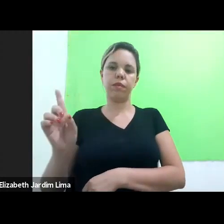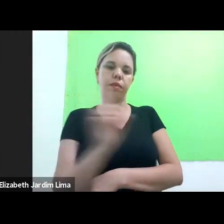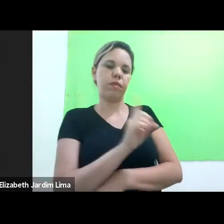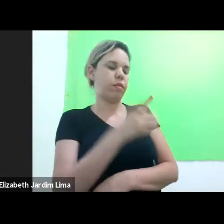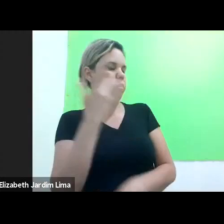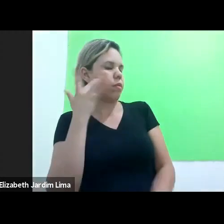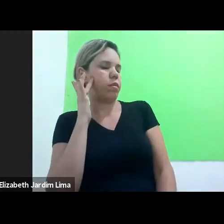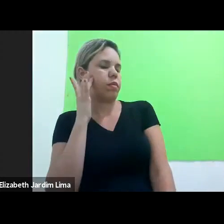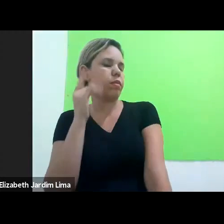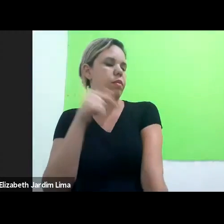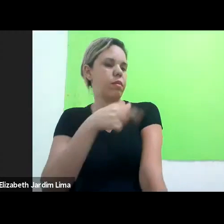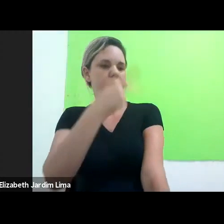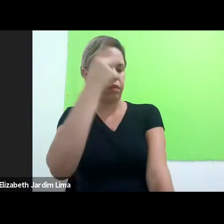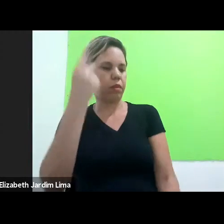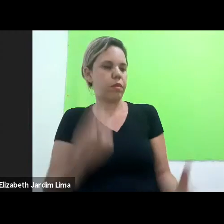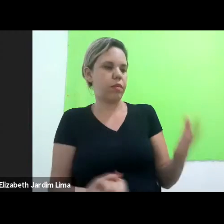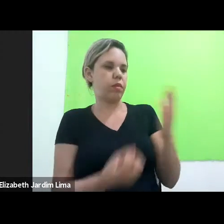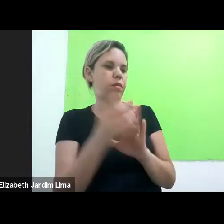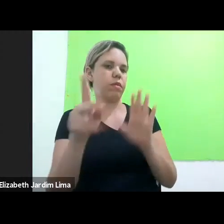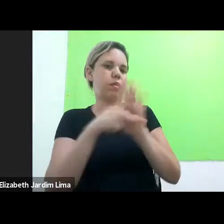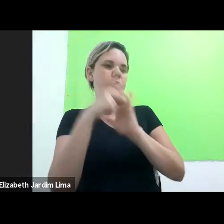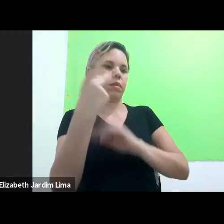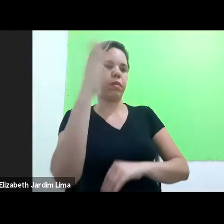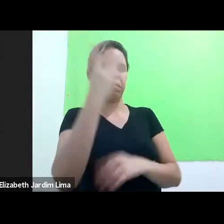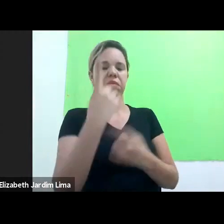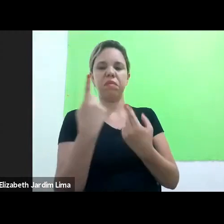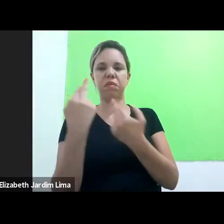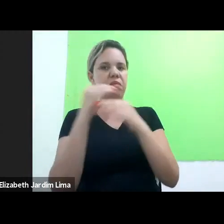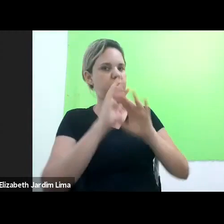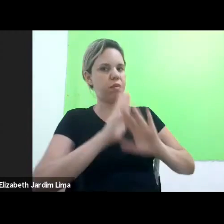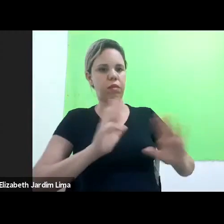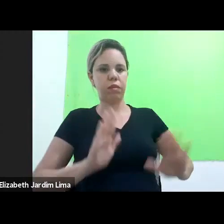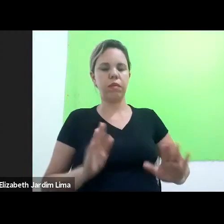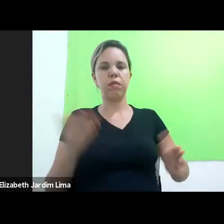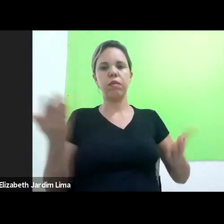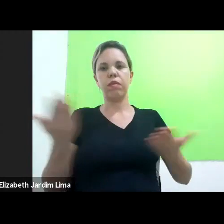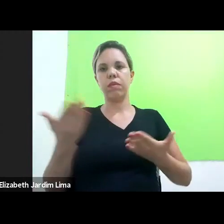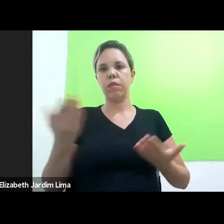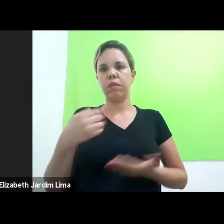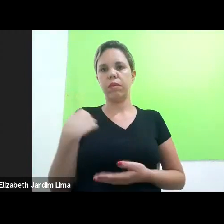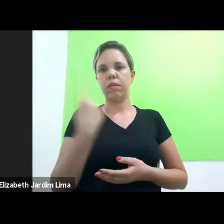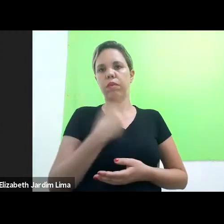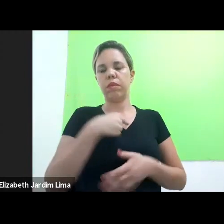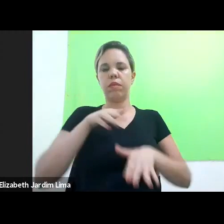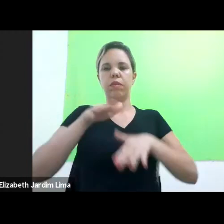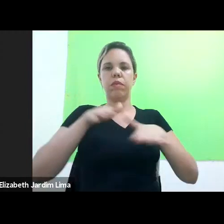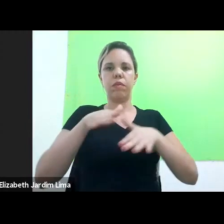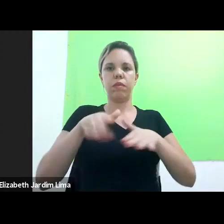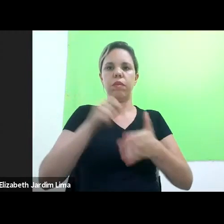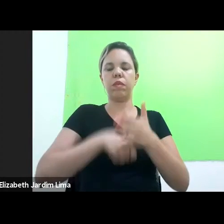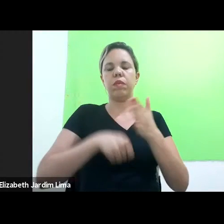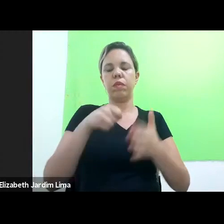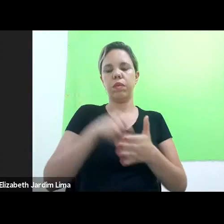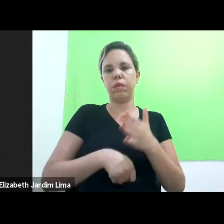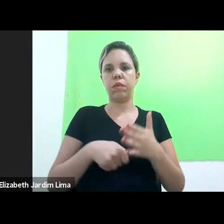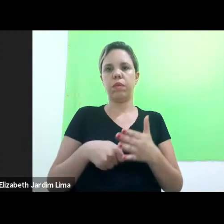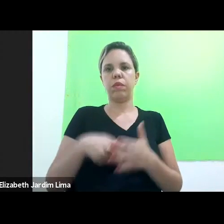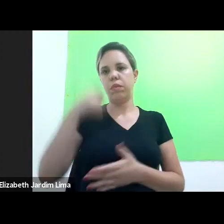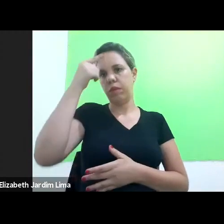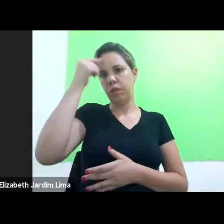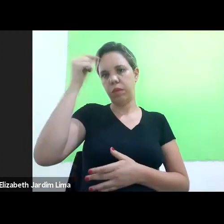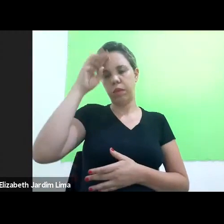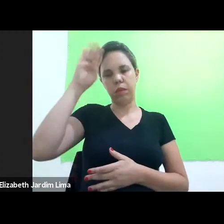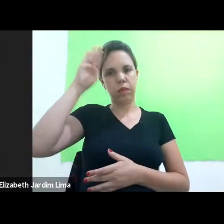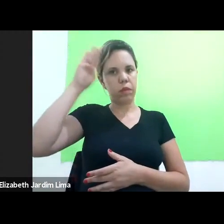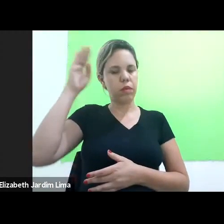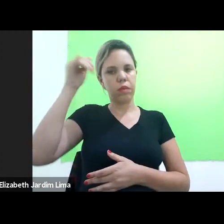que os nativos eram únicos e iguais. Então, por isso que hoje a gente do movimento indígena, a gente que está na academia também,